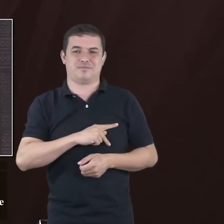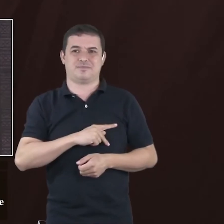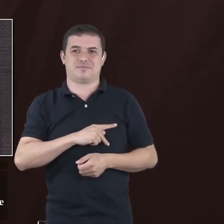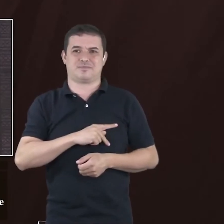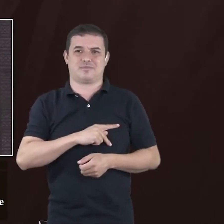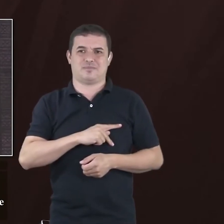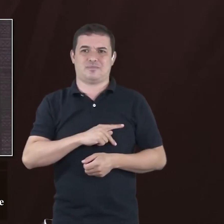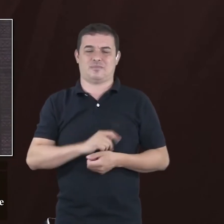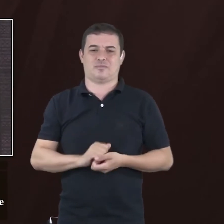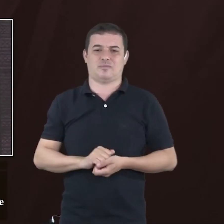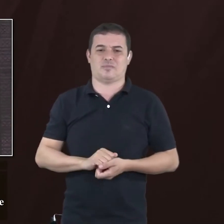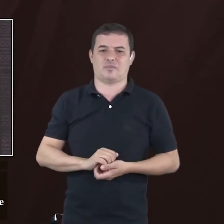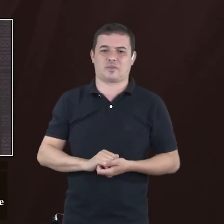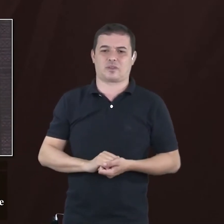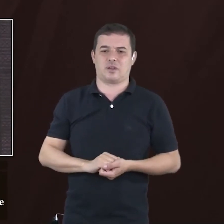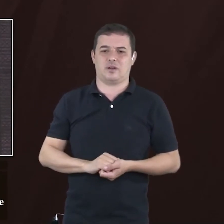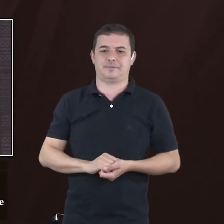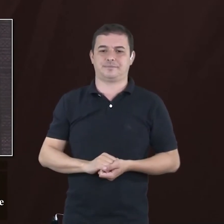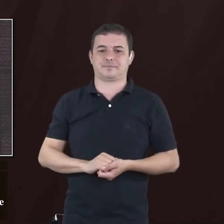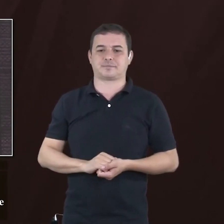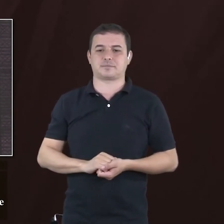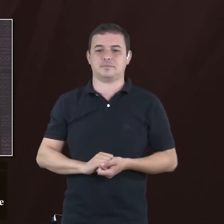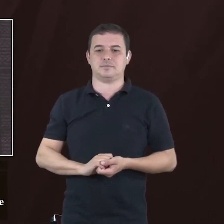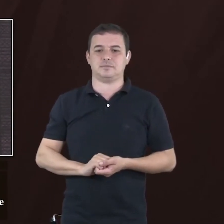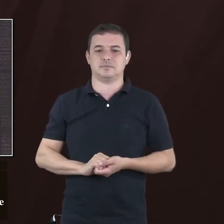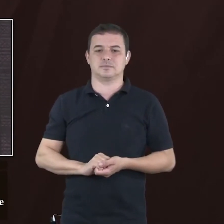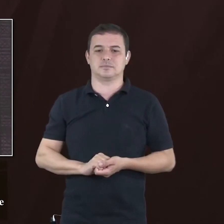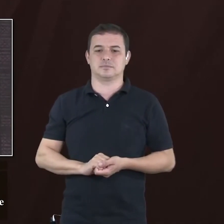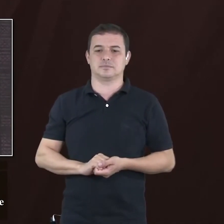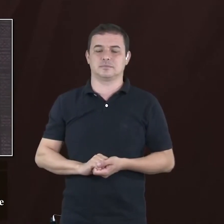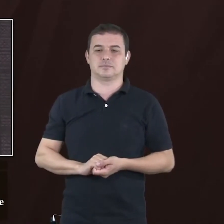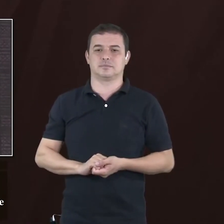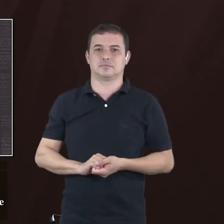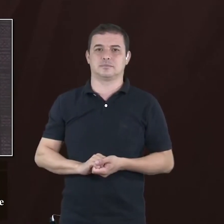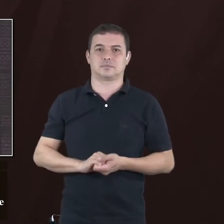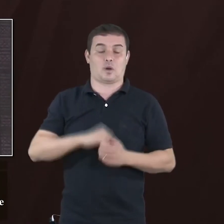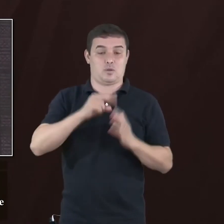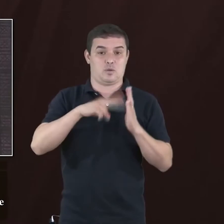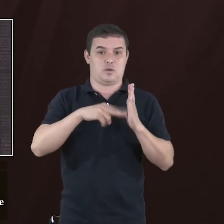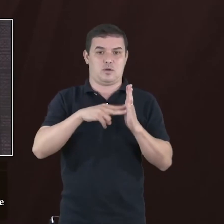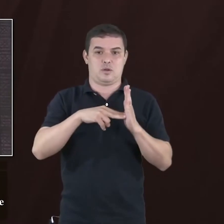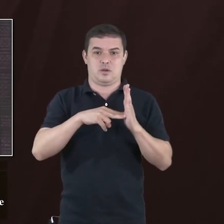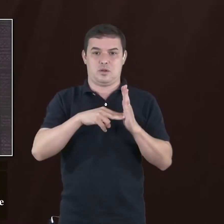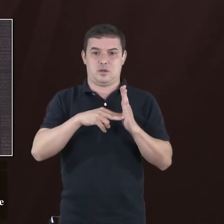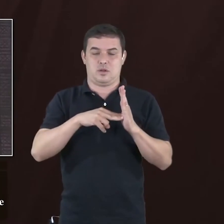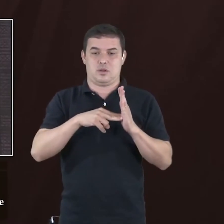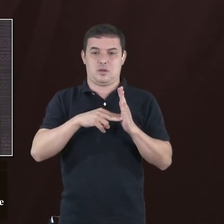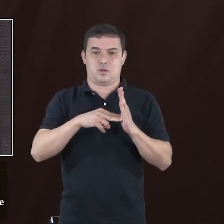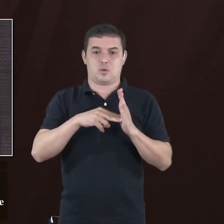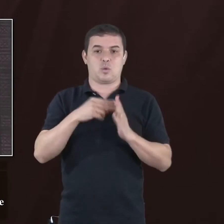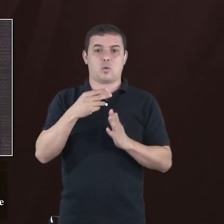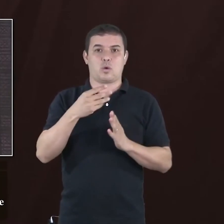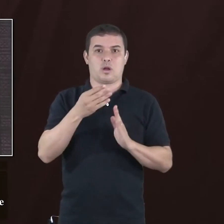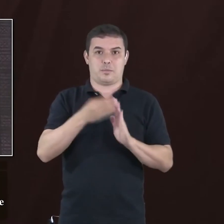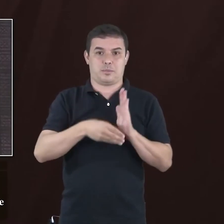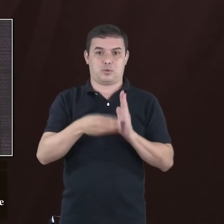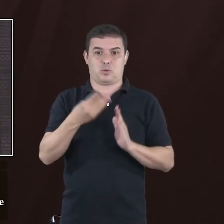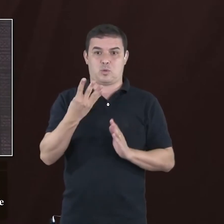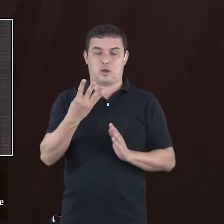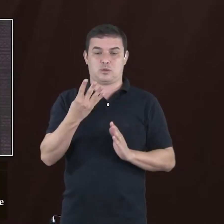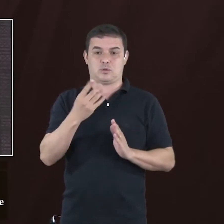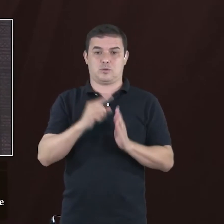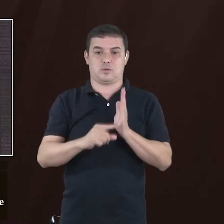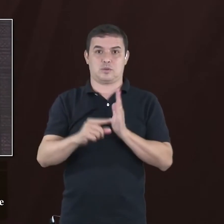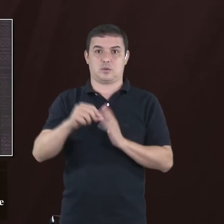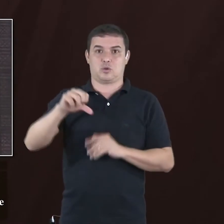outro está lá, não é isso? Vamos continuar lendo aqui, ó. Vou ler para vocês, a partir, capítulo 4, versículo 9. E procura vir ter comigo depressa,